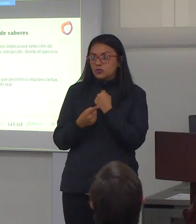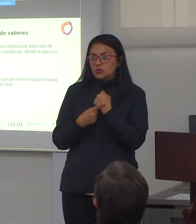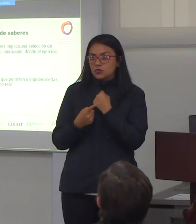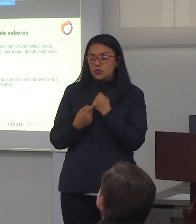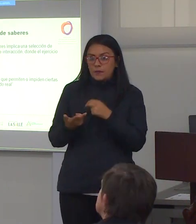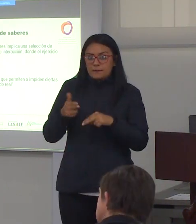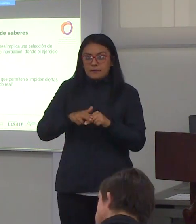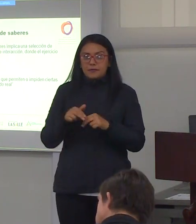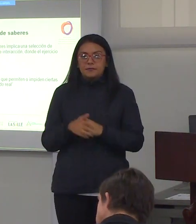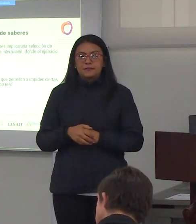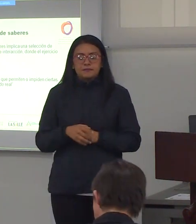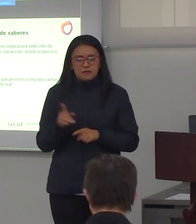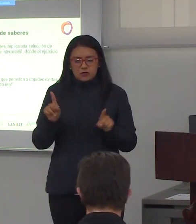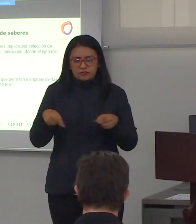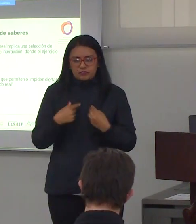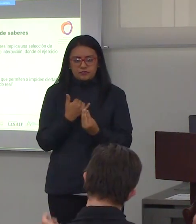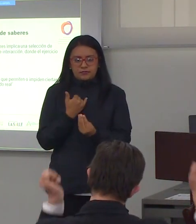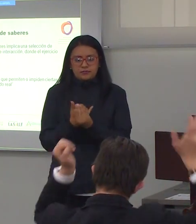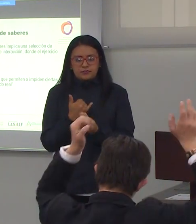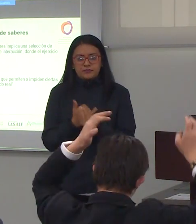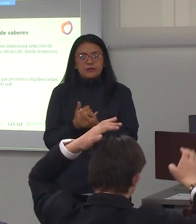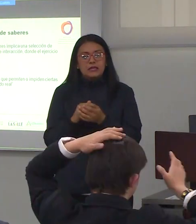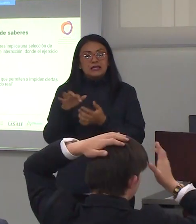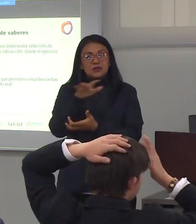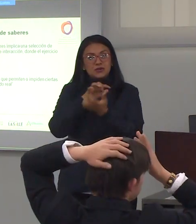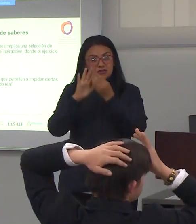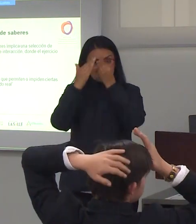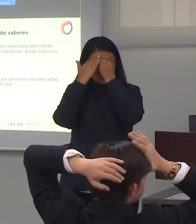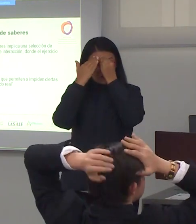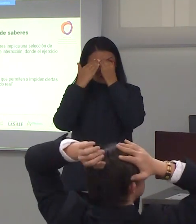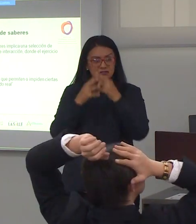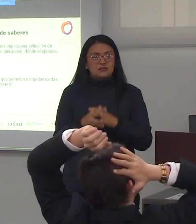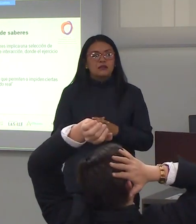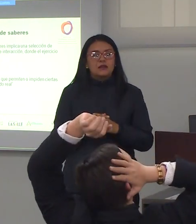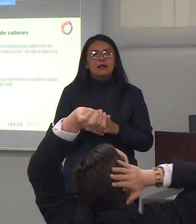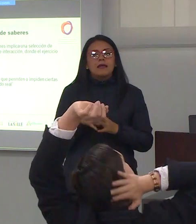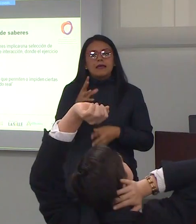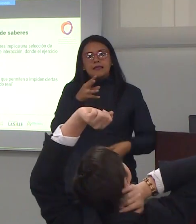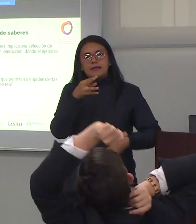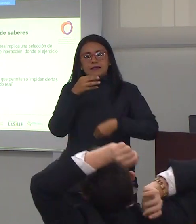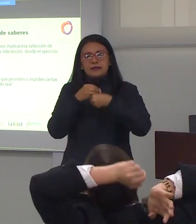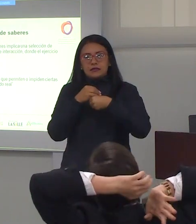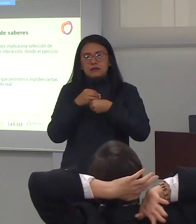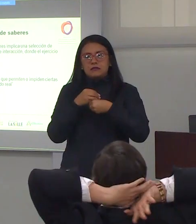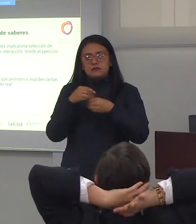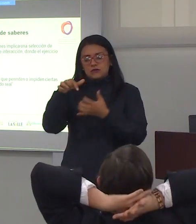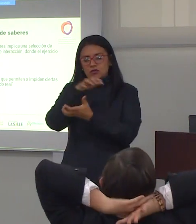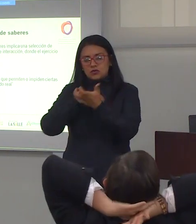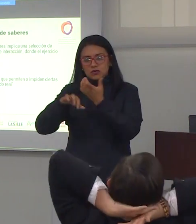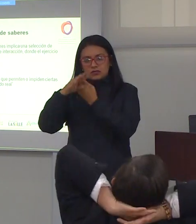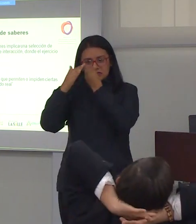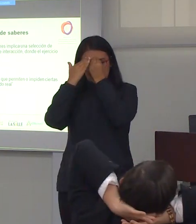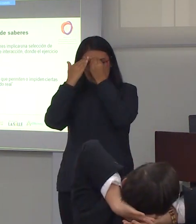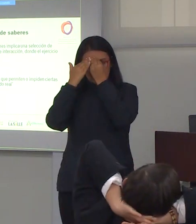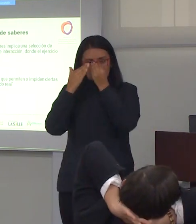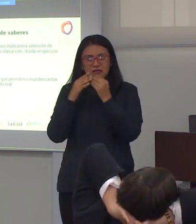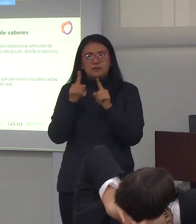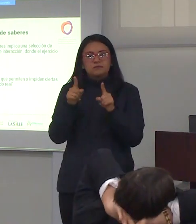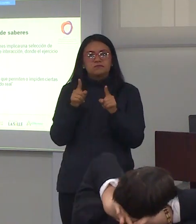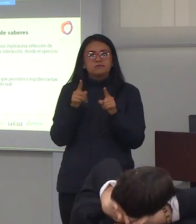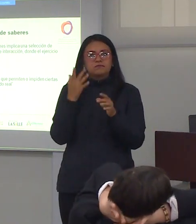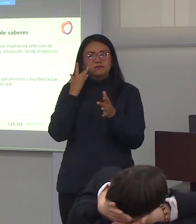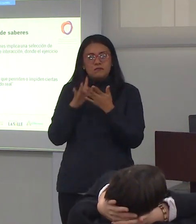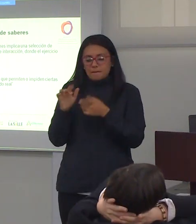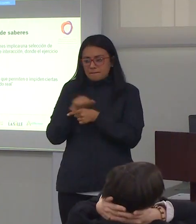lo va ser muy preciso en la ecología de saberes complementando las ecologías de saberes son esas